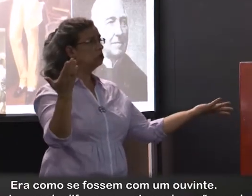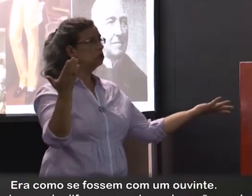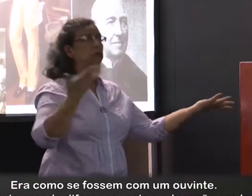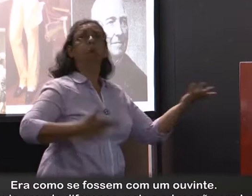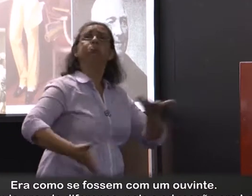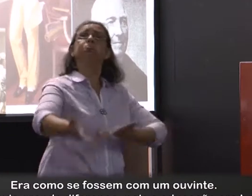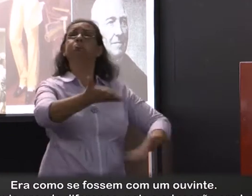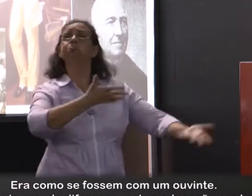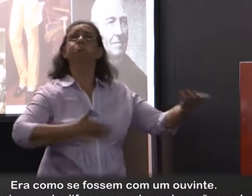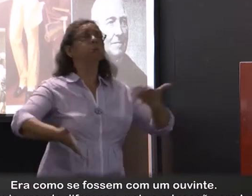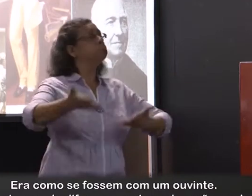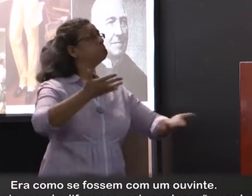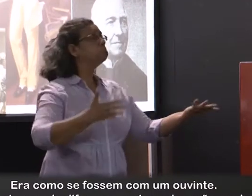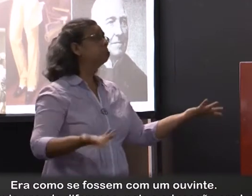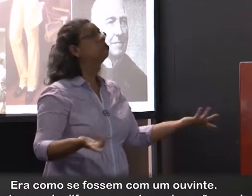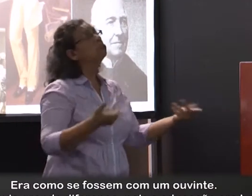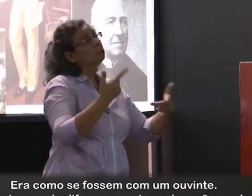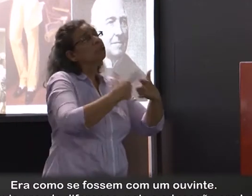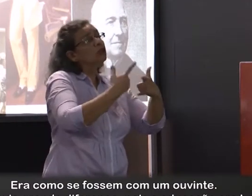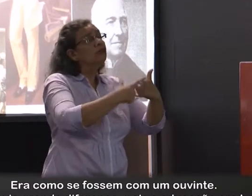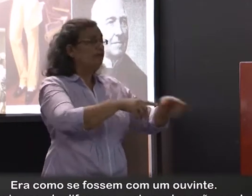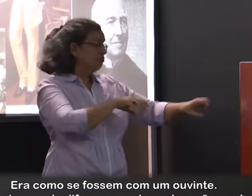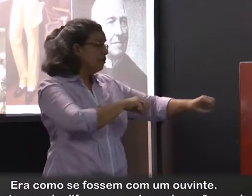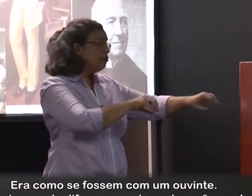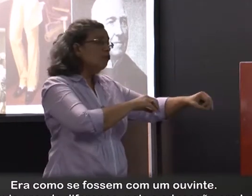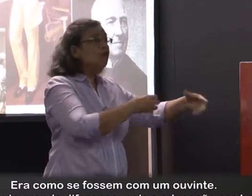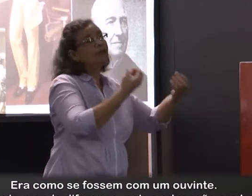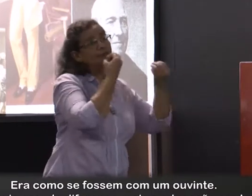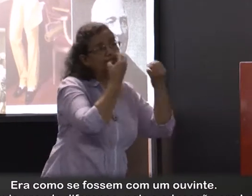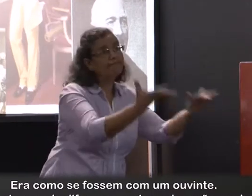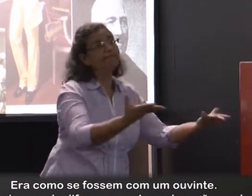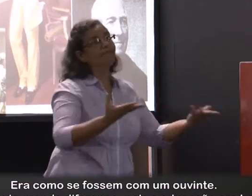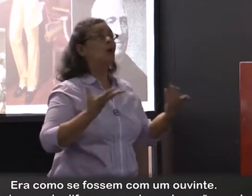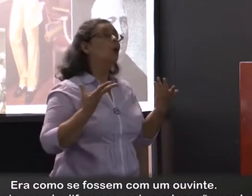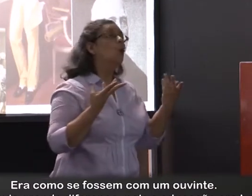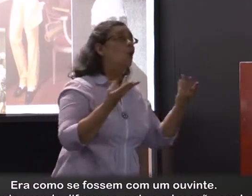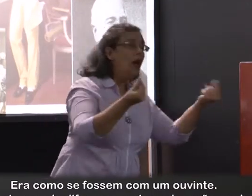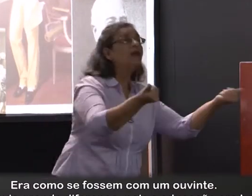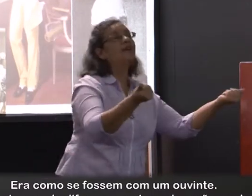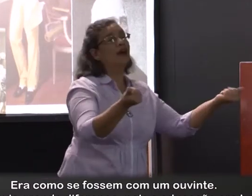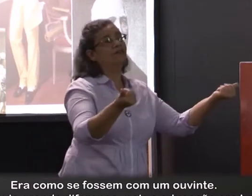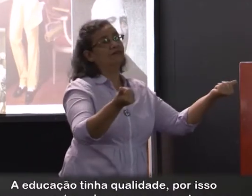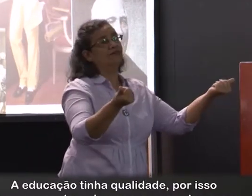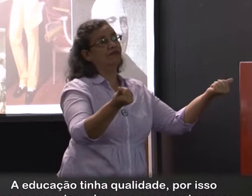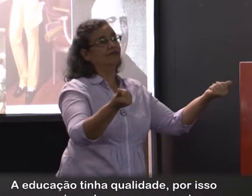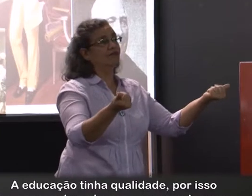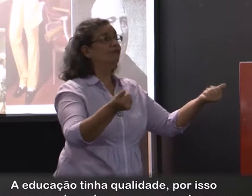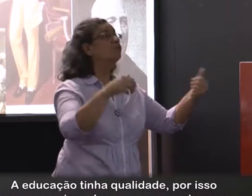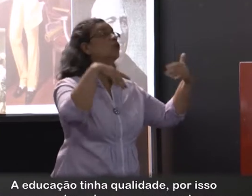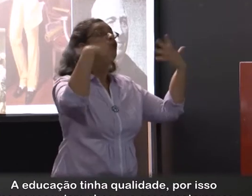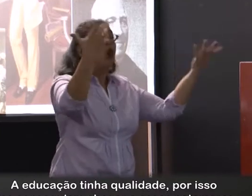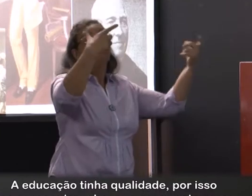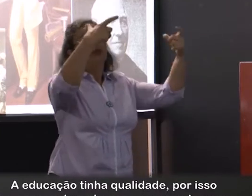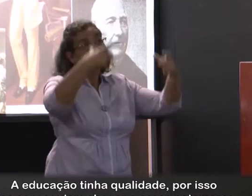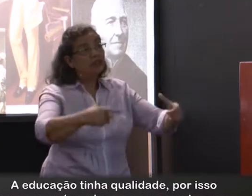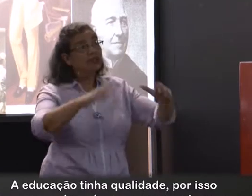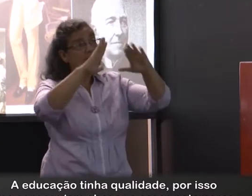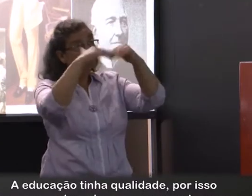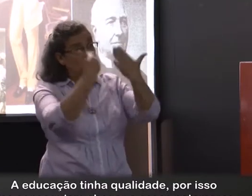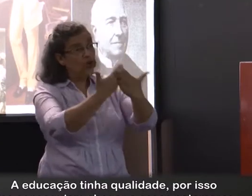como se fosse como ouvinte, não tinha assim grande diferença, porque a educação era boa, a educação tinha qualidade, por isso que eles conseguiam